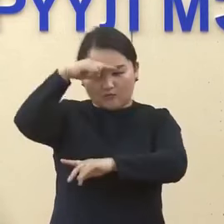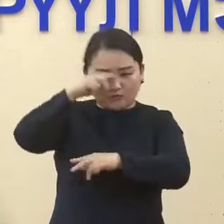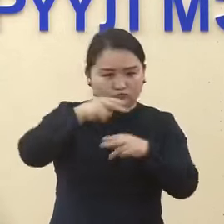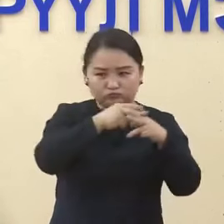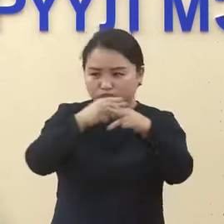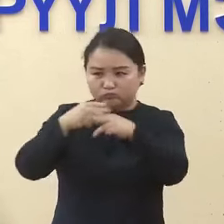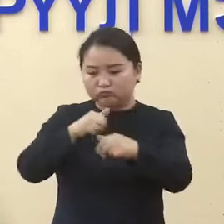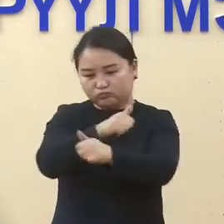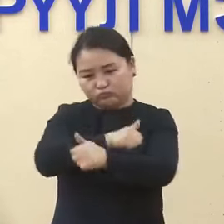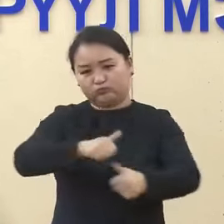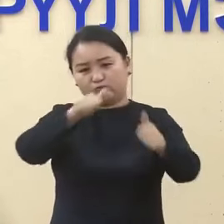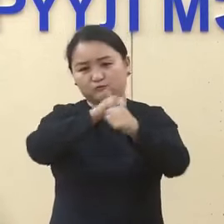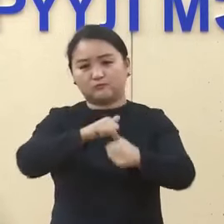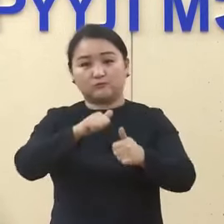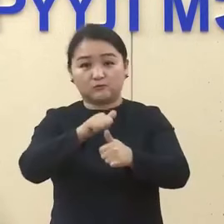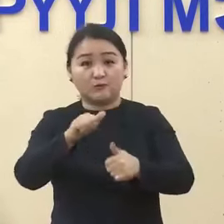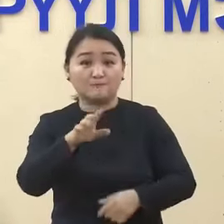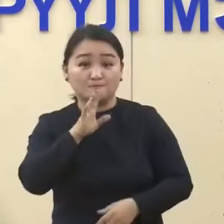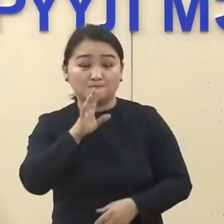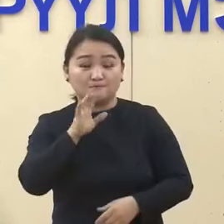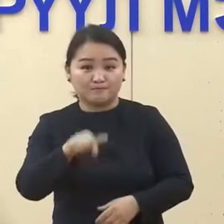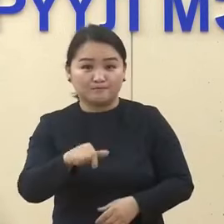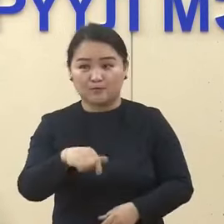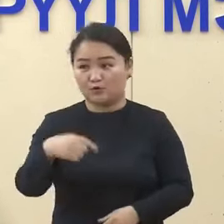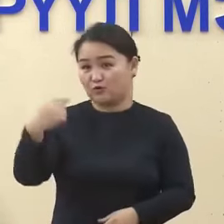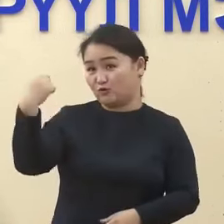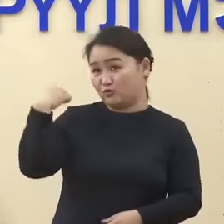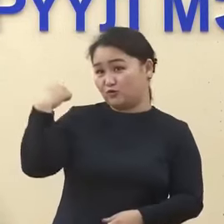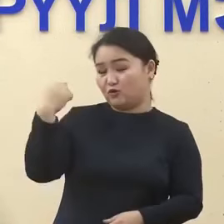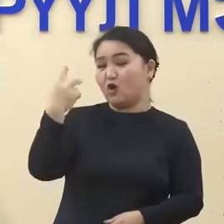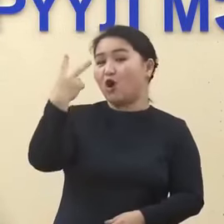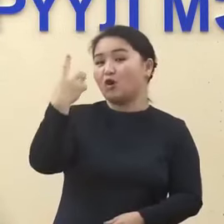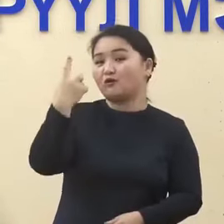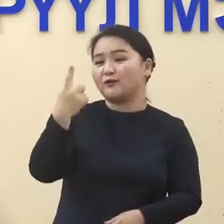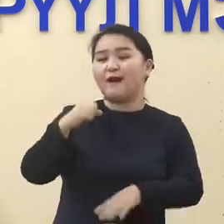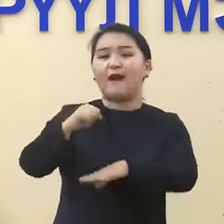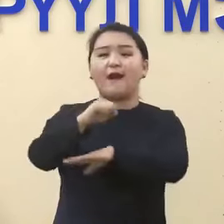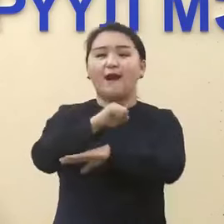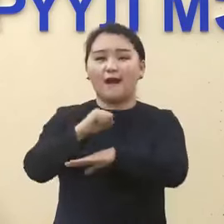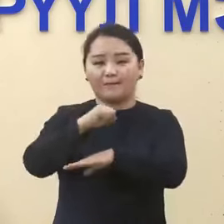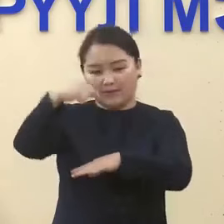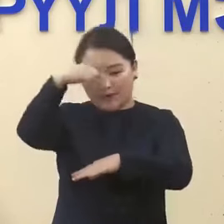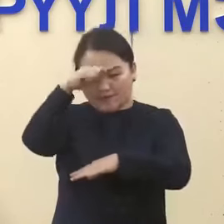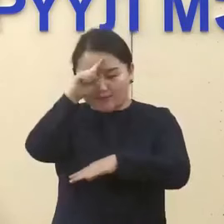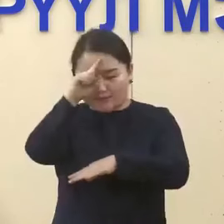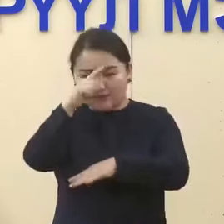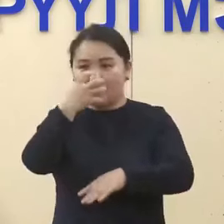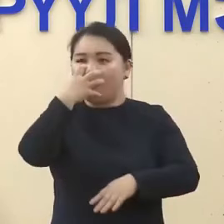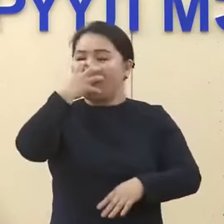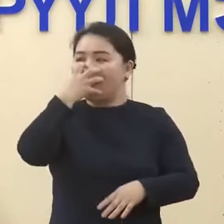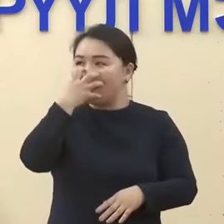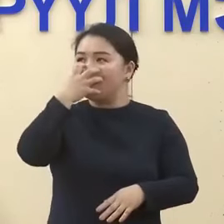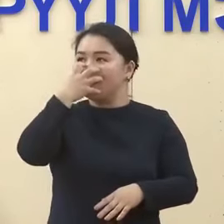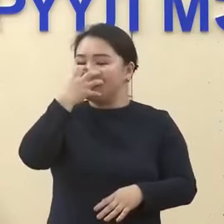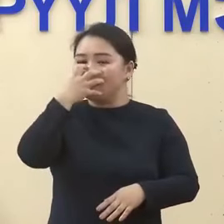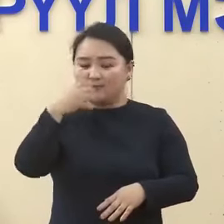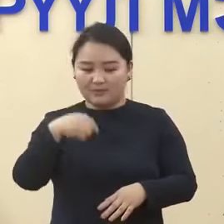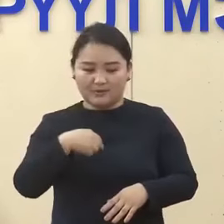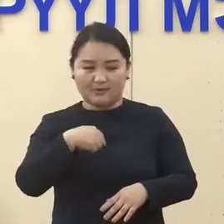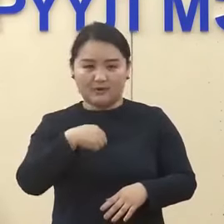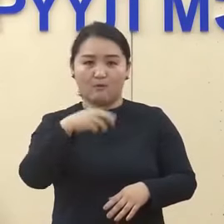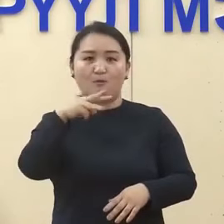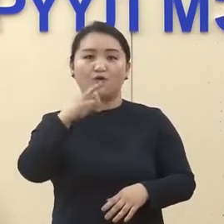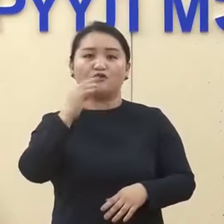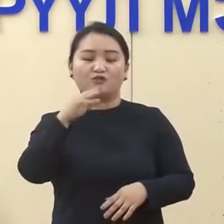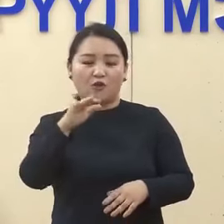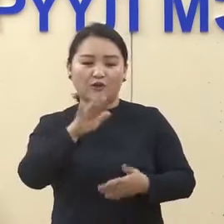хувц хэрэгсэл олгосон. За өчигдөр бол бид 21 аймгийнхаа эмнэлгүүдэд амьсгалын одоо аппарат,